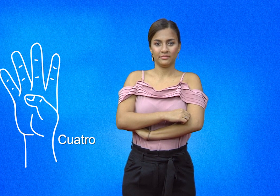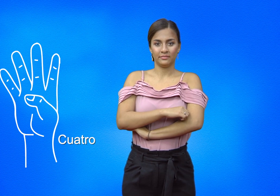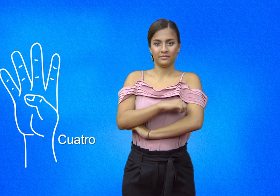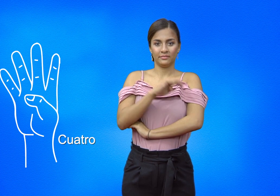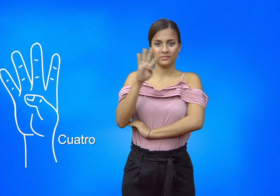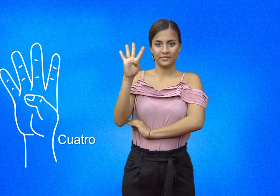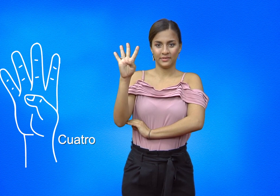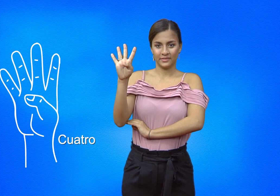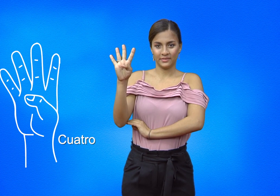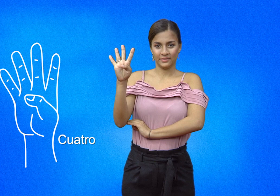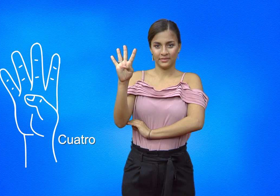4